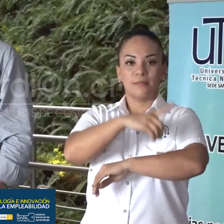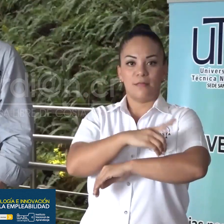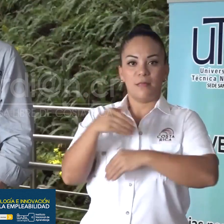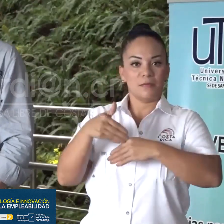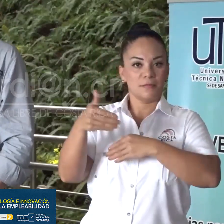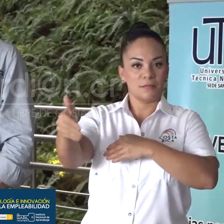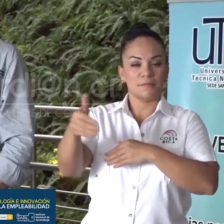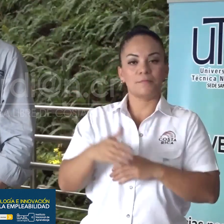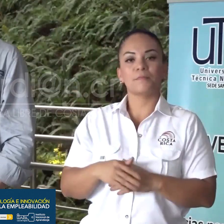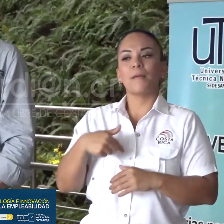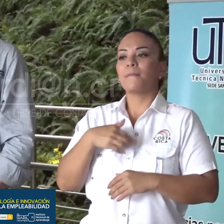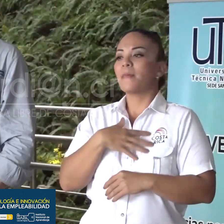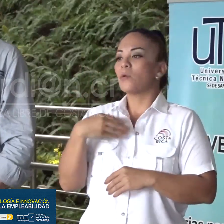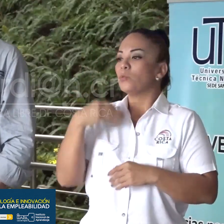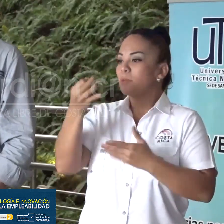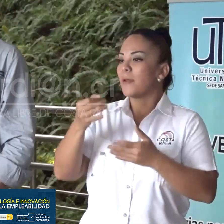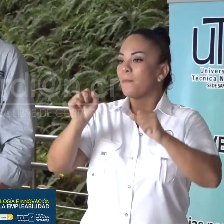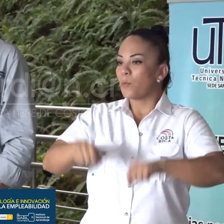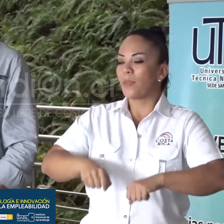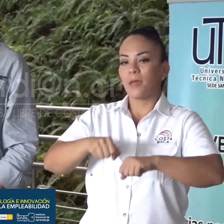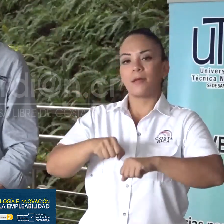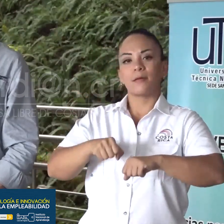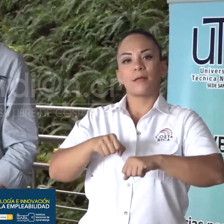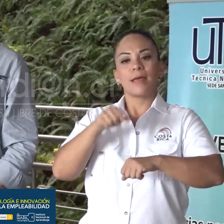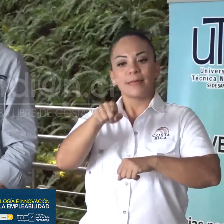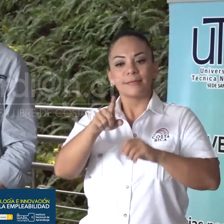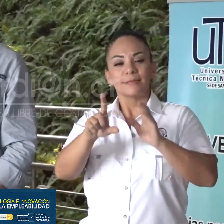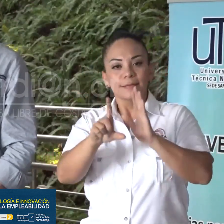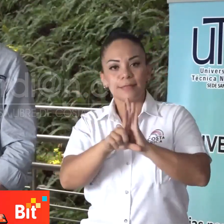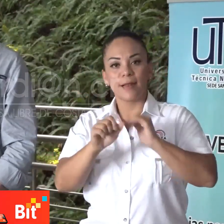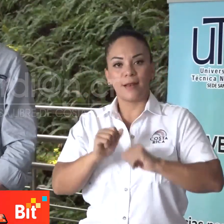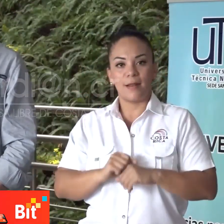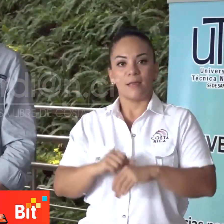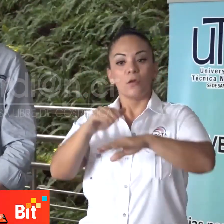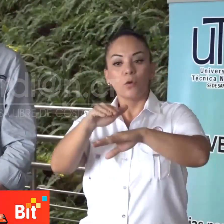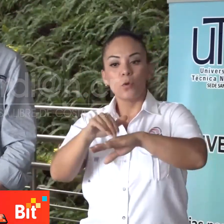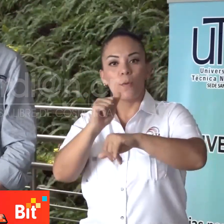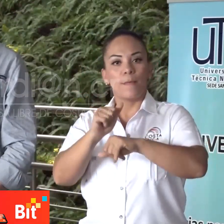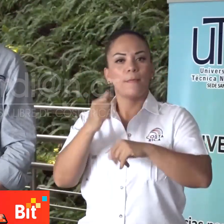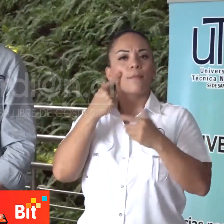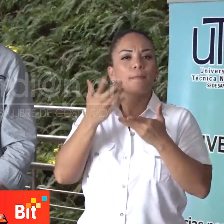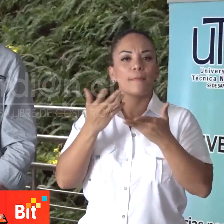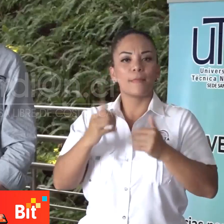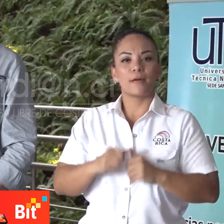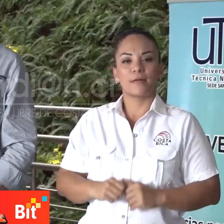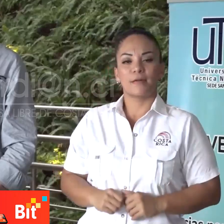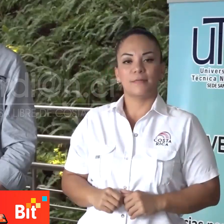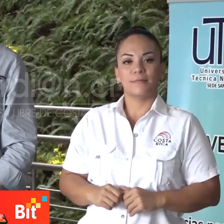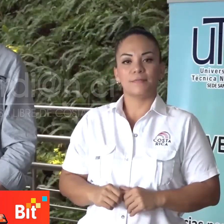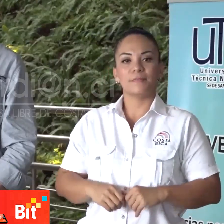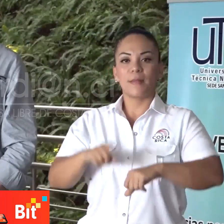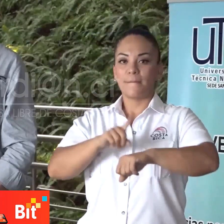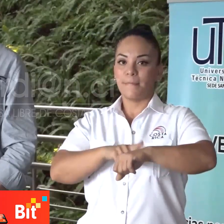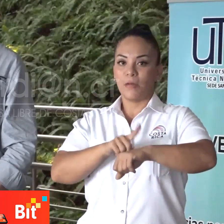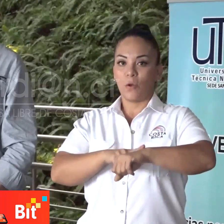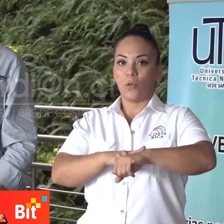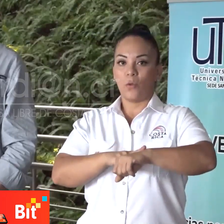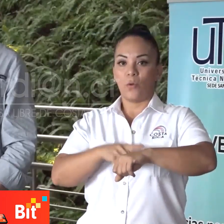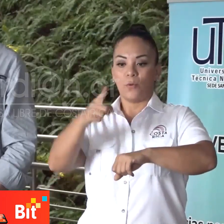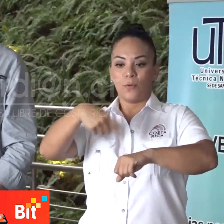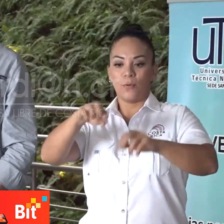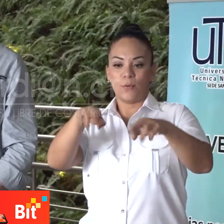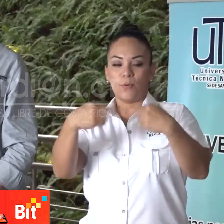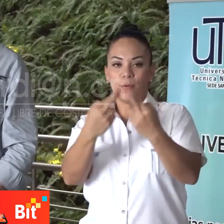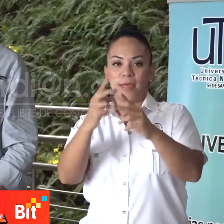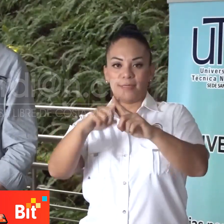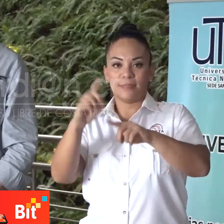A mí lo que me gustaría es poder convocar esa ley para, en el periodo extraordinario,